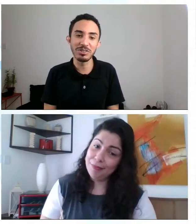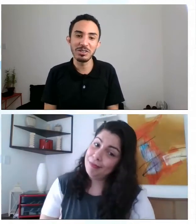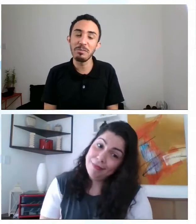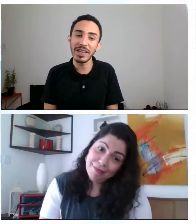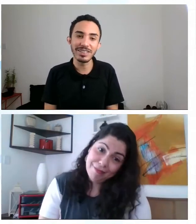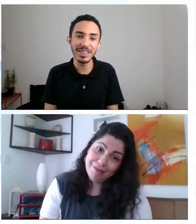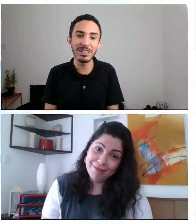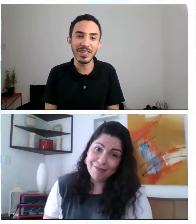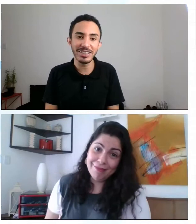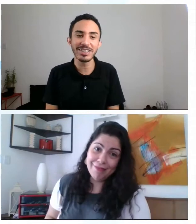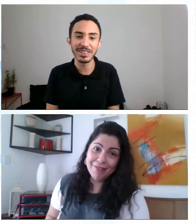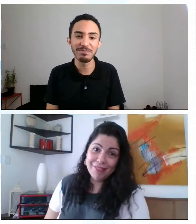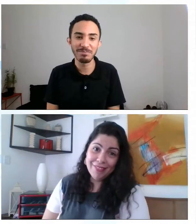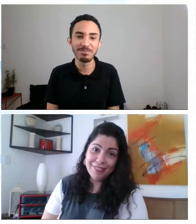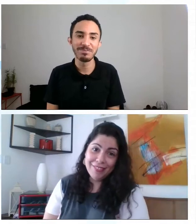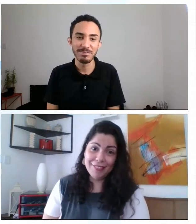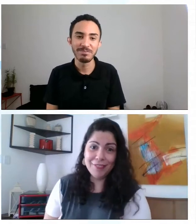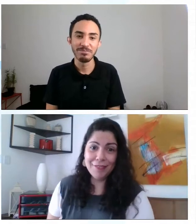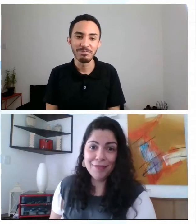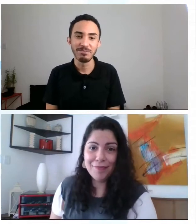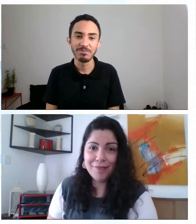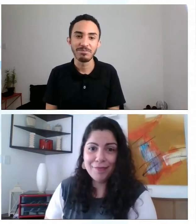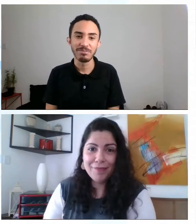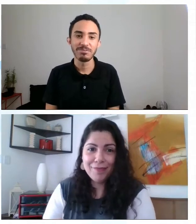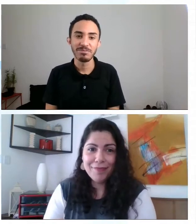esses jogos, e não é bem assim que deveria ser.